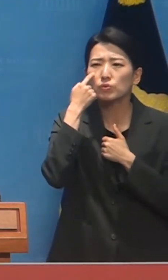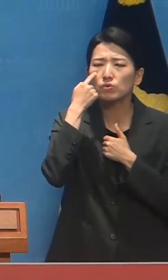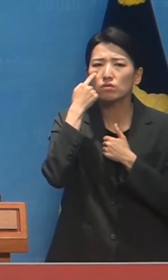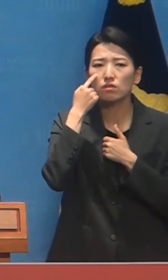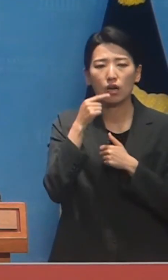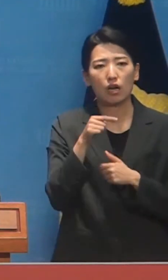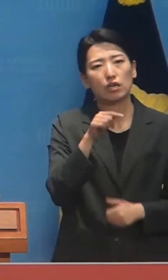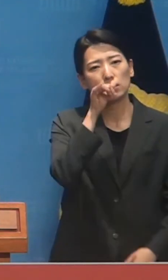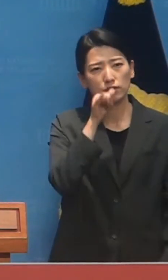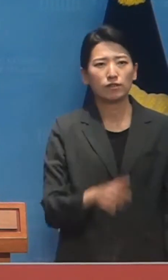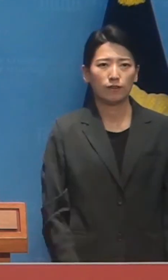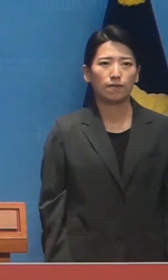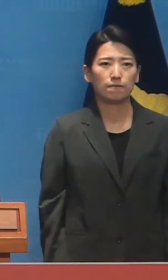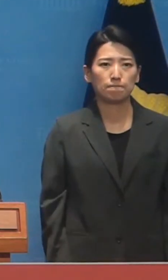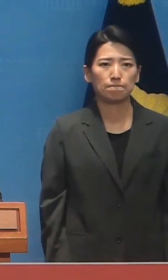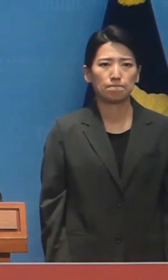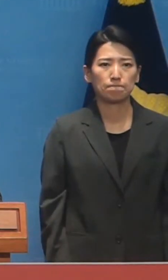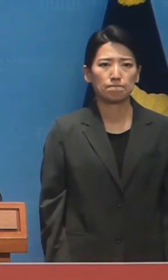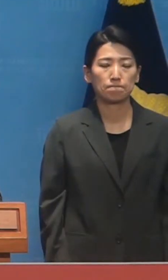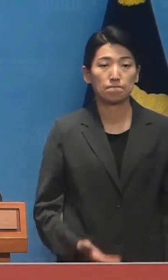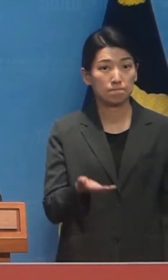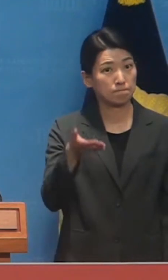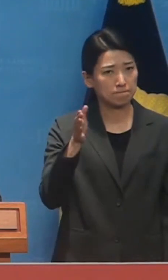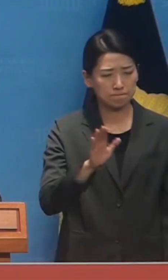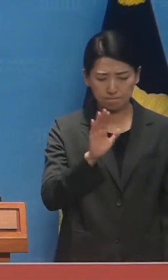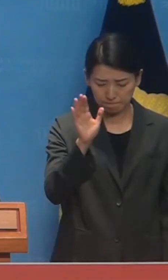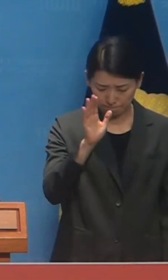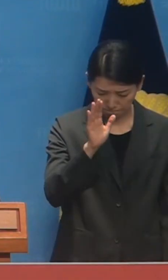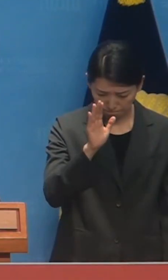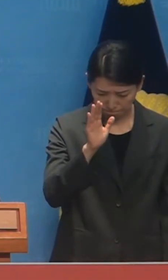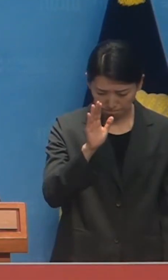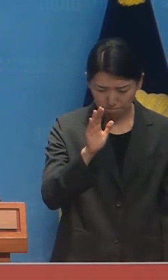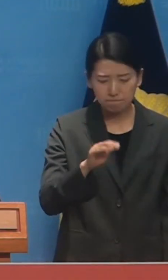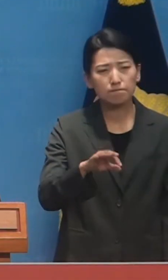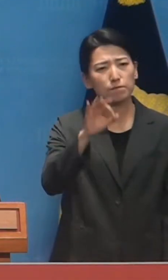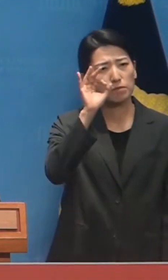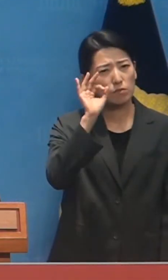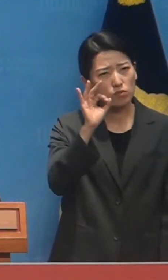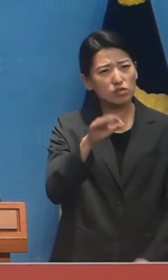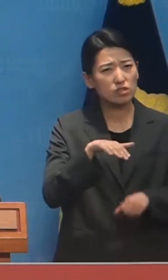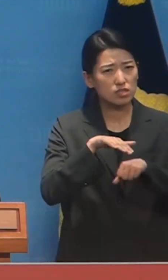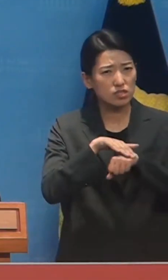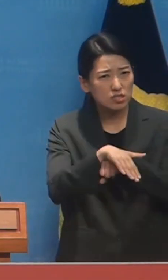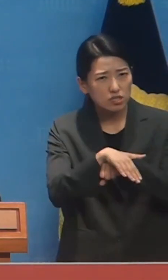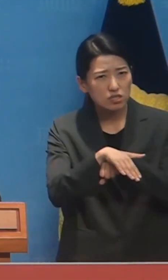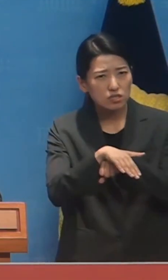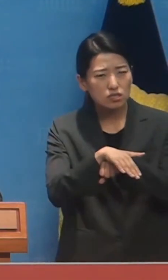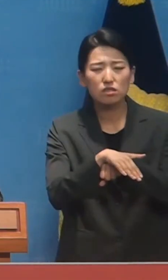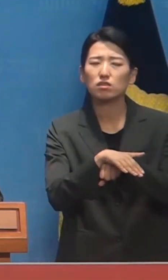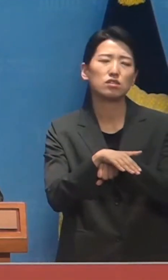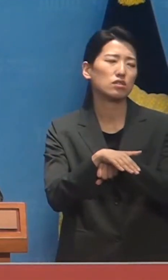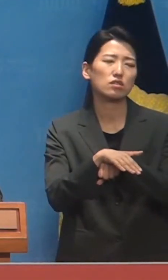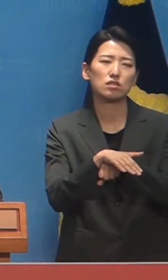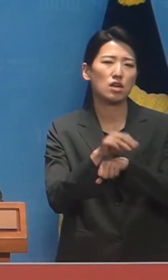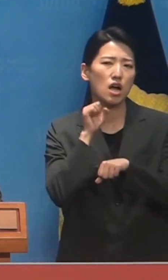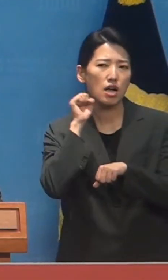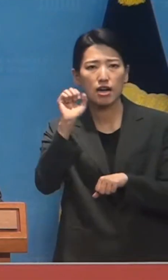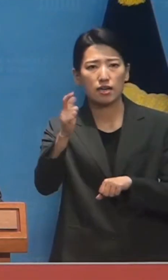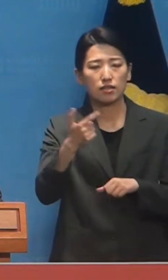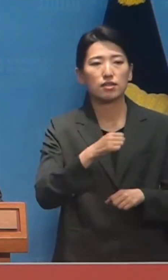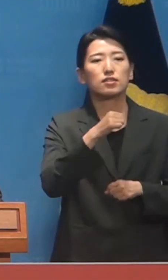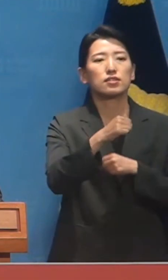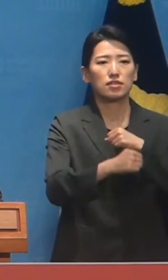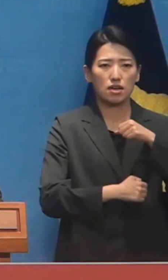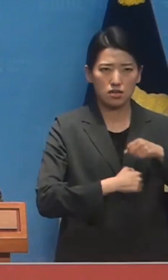그러나 대한민국은 단순한 물질 공동체가 아닙니다. 우리는 자유와